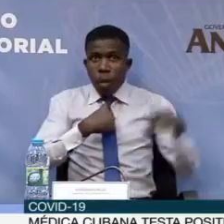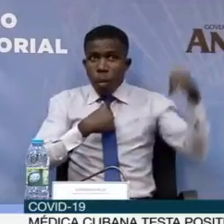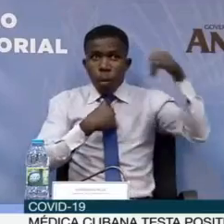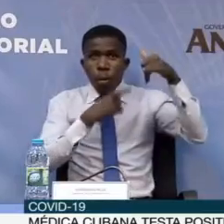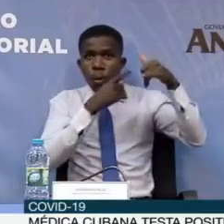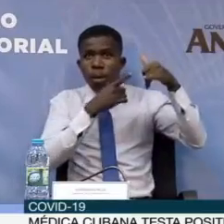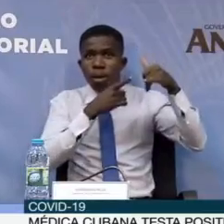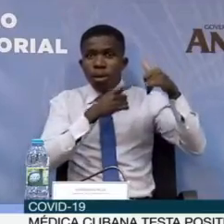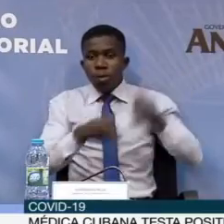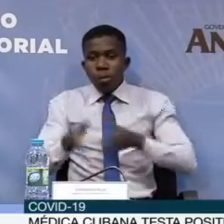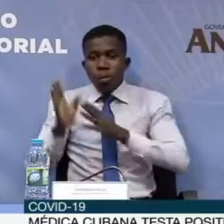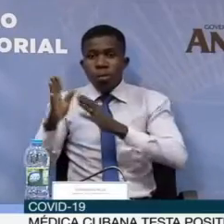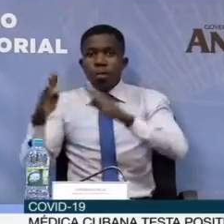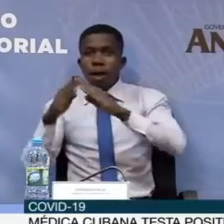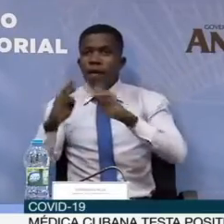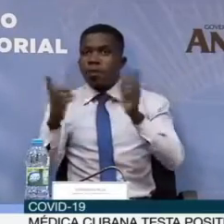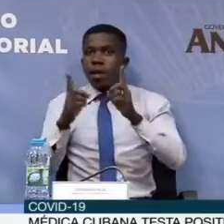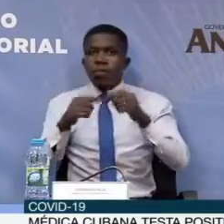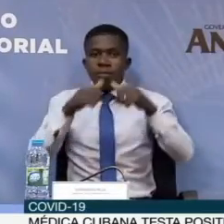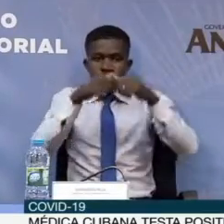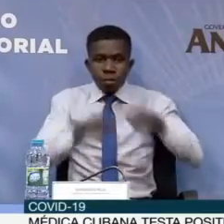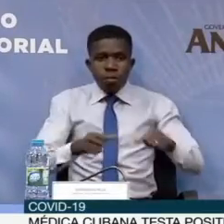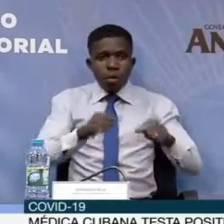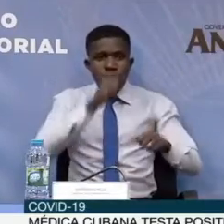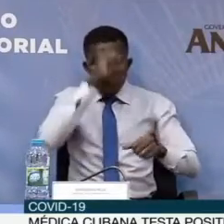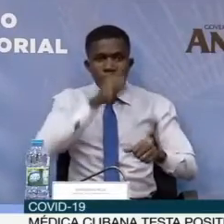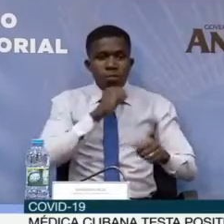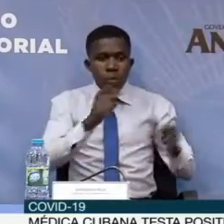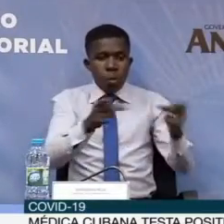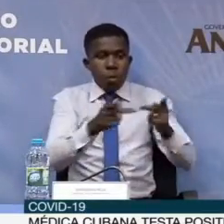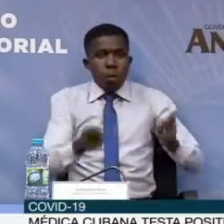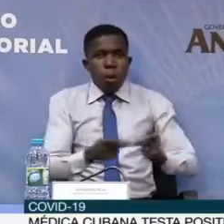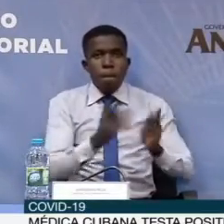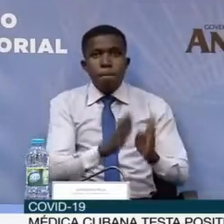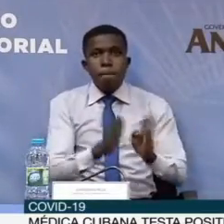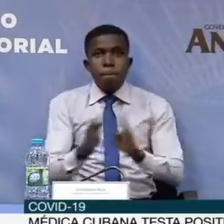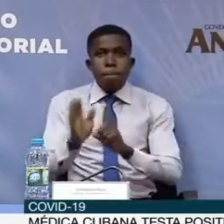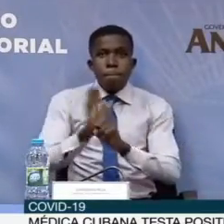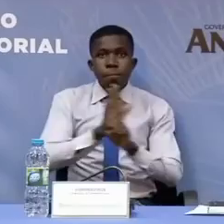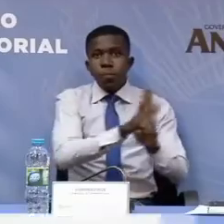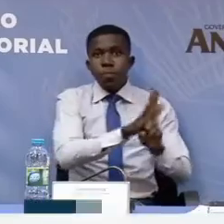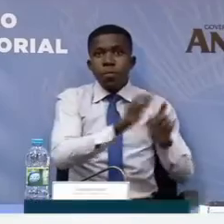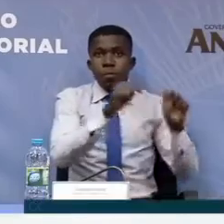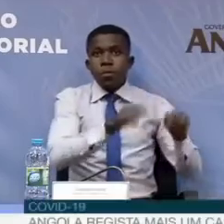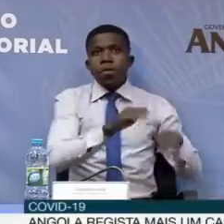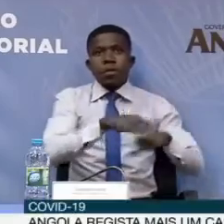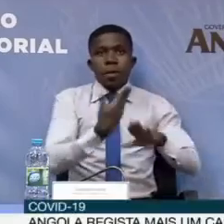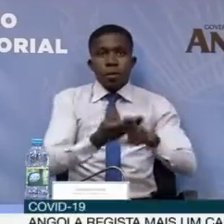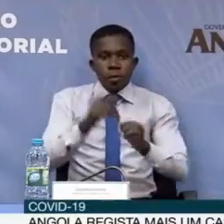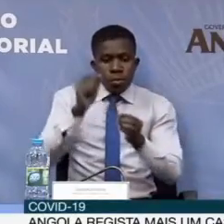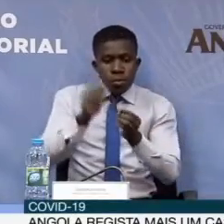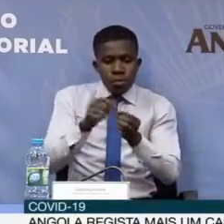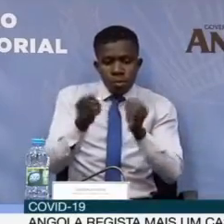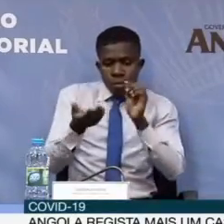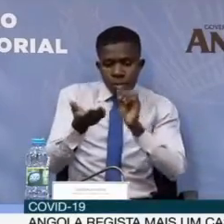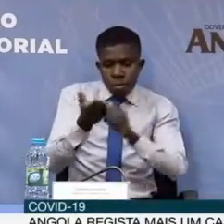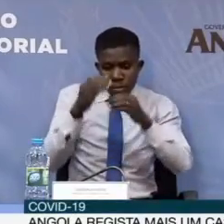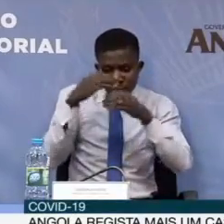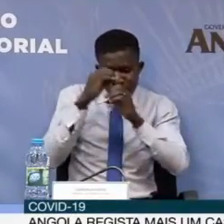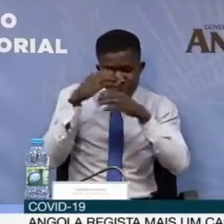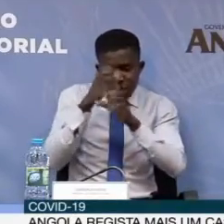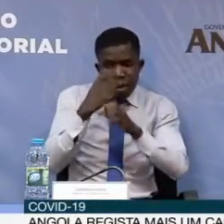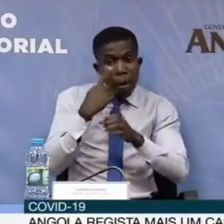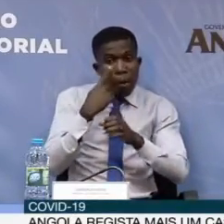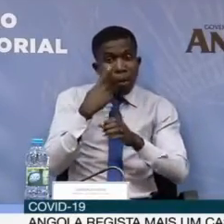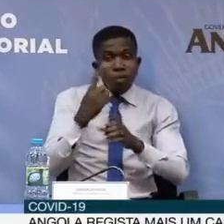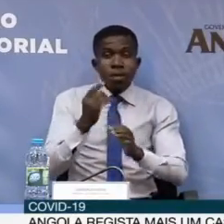quarentena, e neste caso, quarentena institucional, e testados antes da alta.